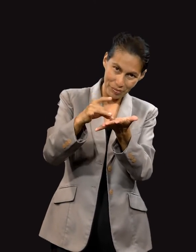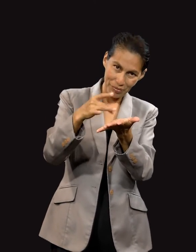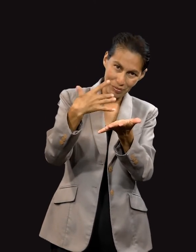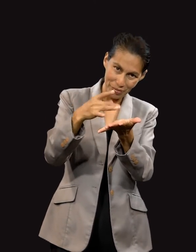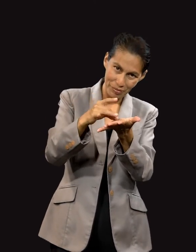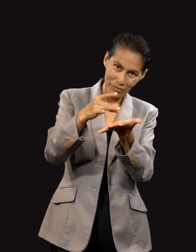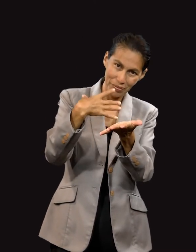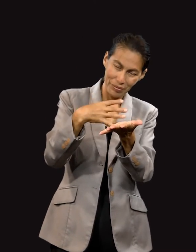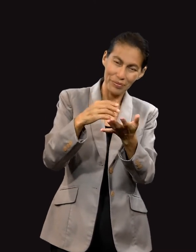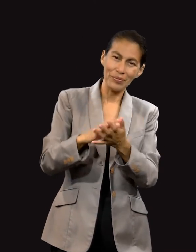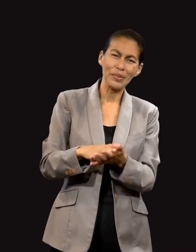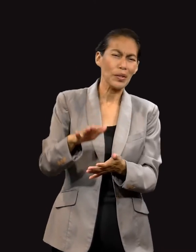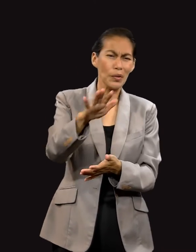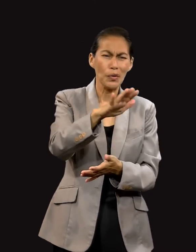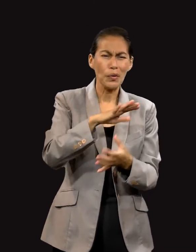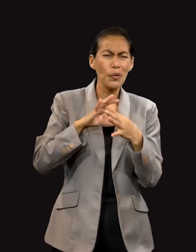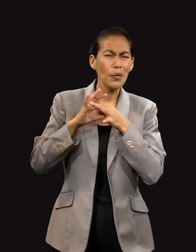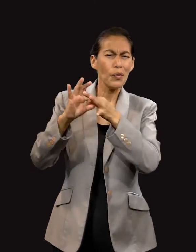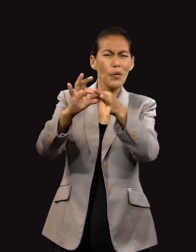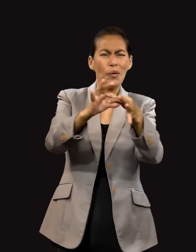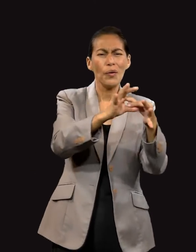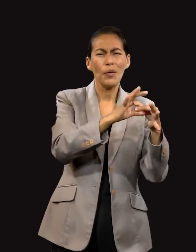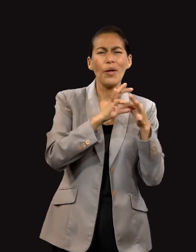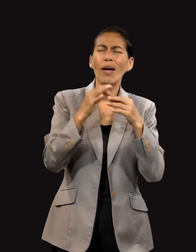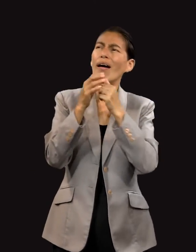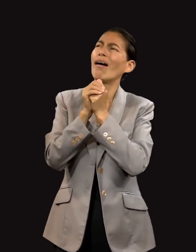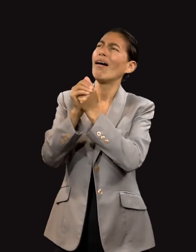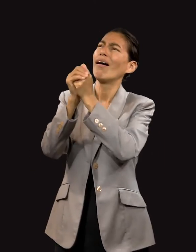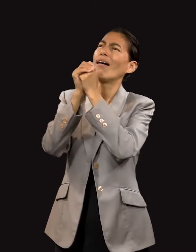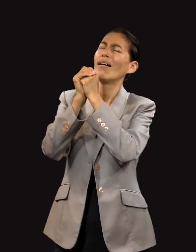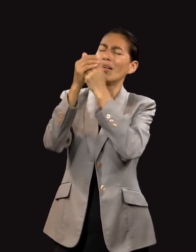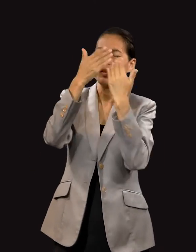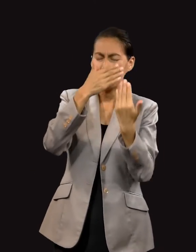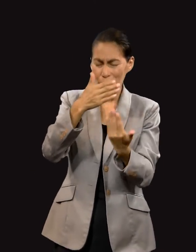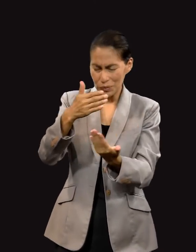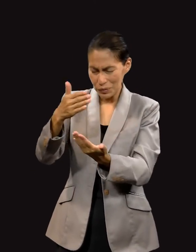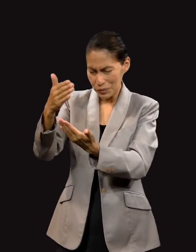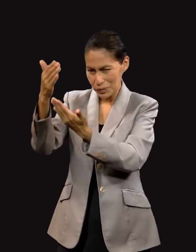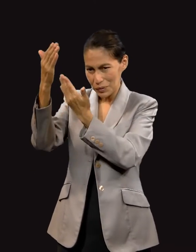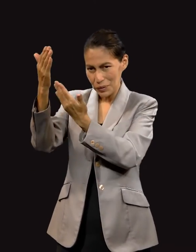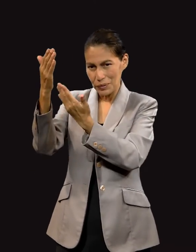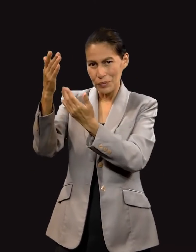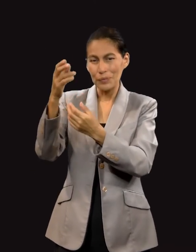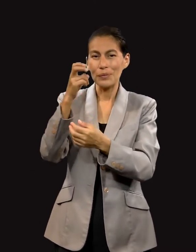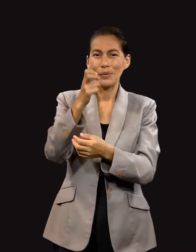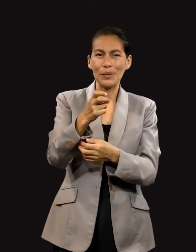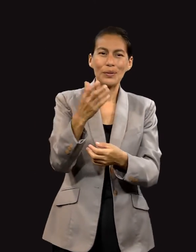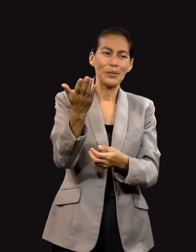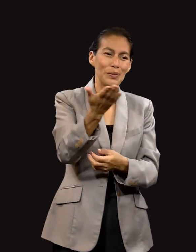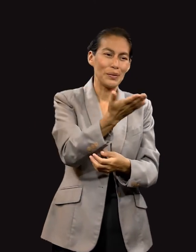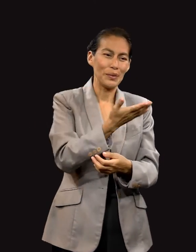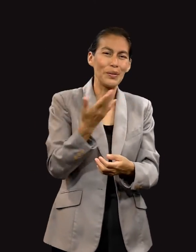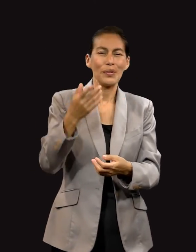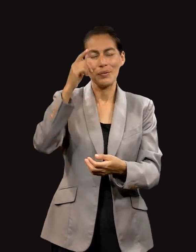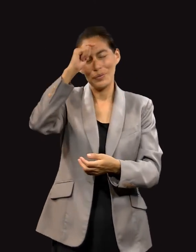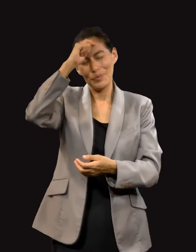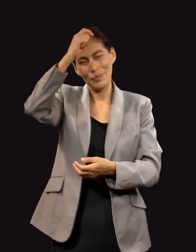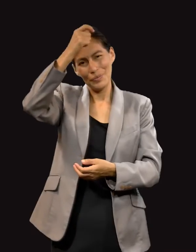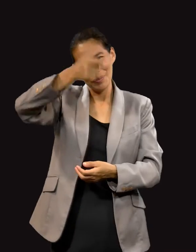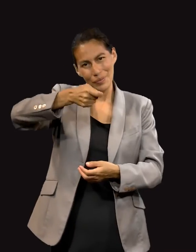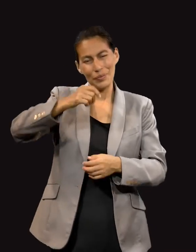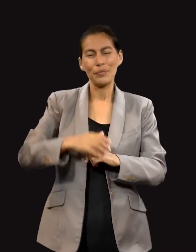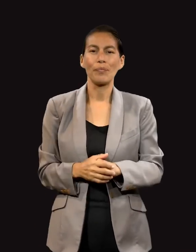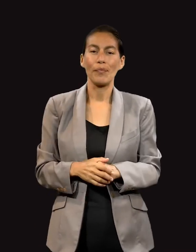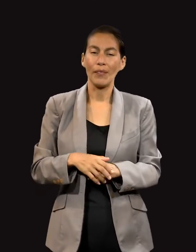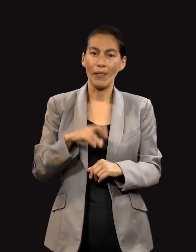que todos vamos a alabar a Dios por lo que ha hecho por ti. De esa manera nos convertimos en canales de bendición.